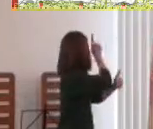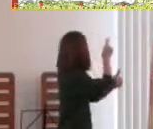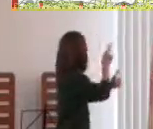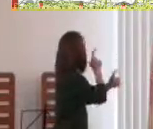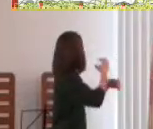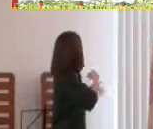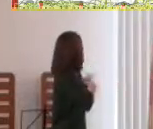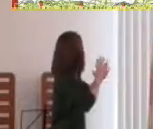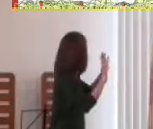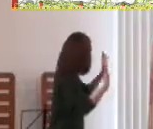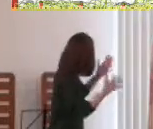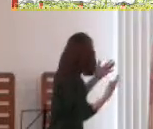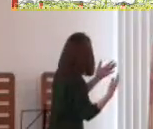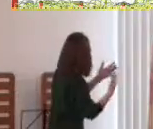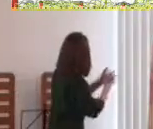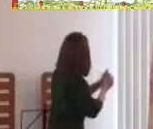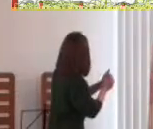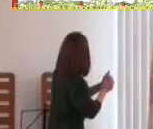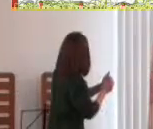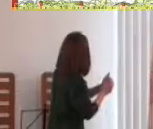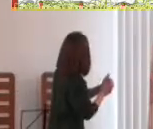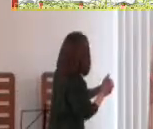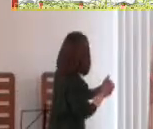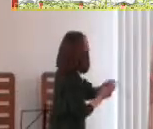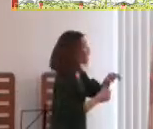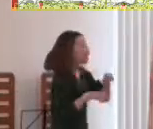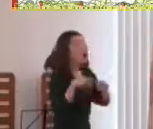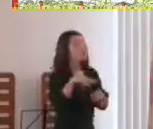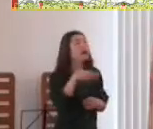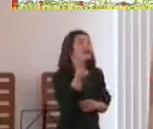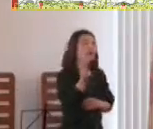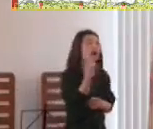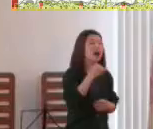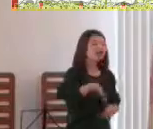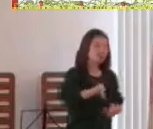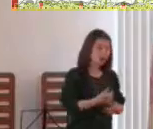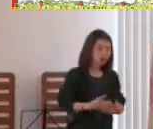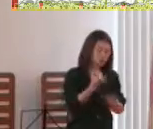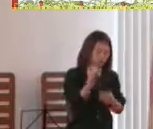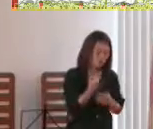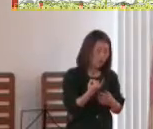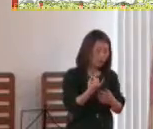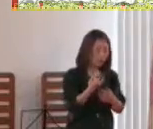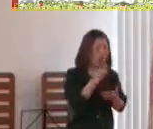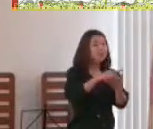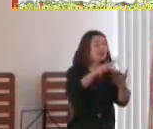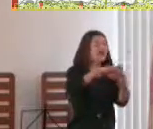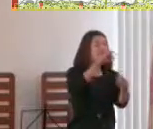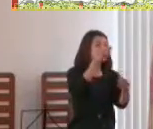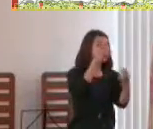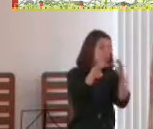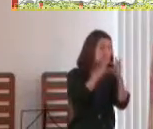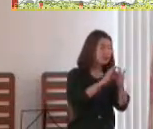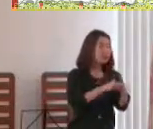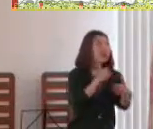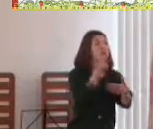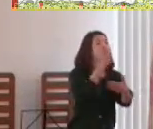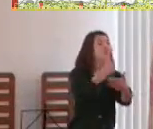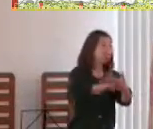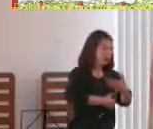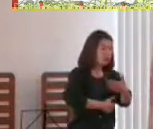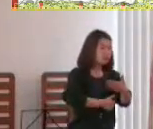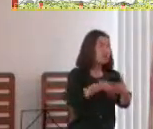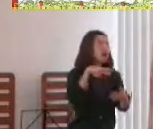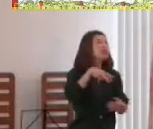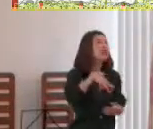という。マリアの胎の子は聖霊によって宿ったのである。マリアは男の子を産